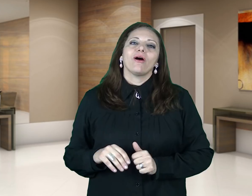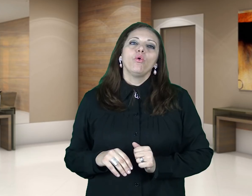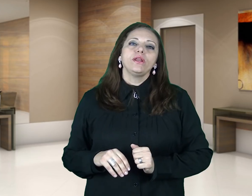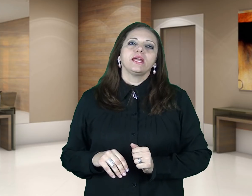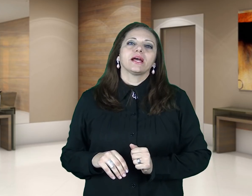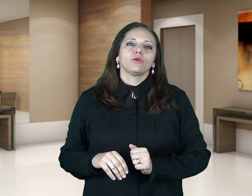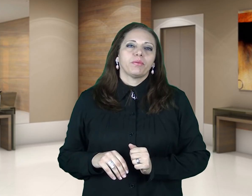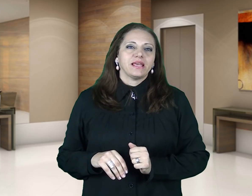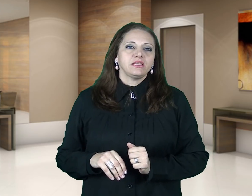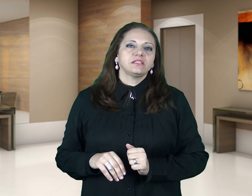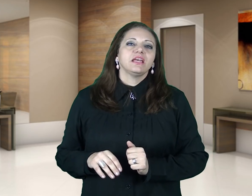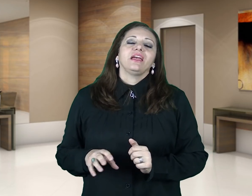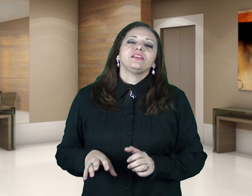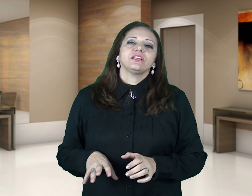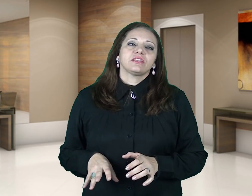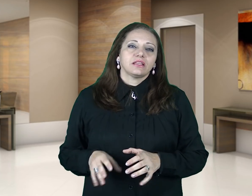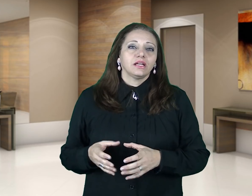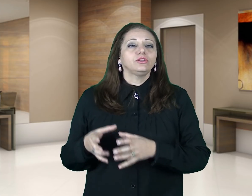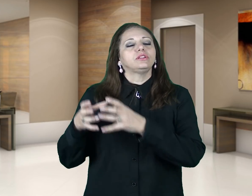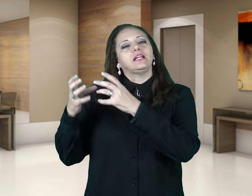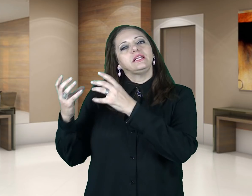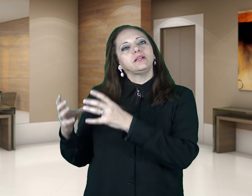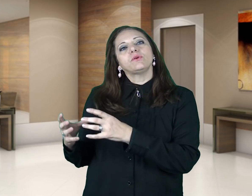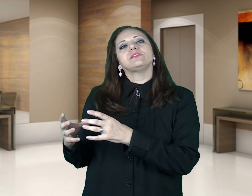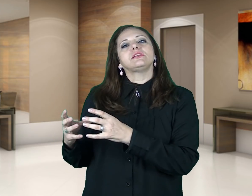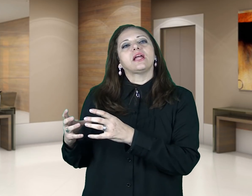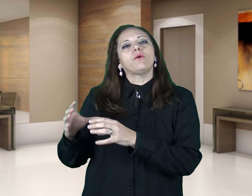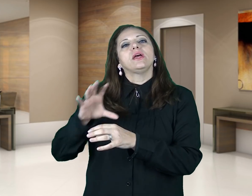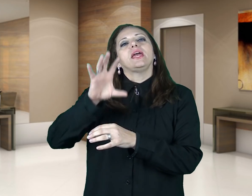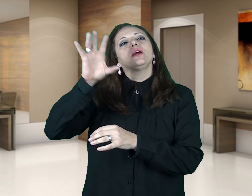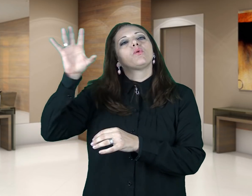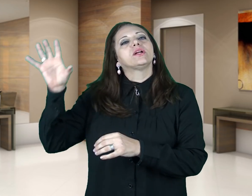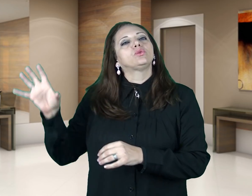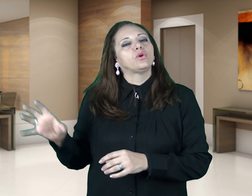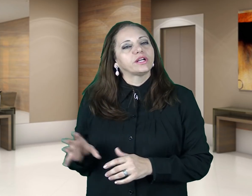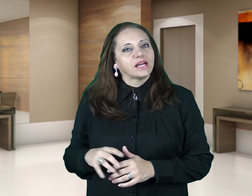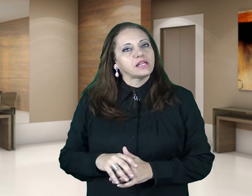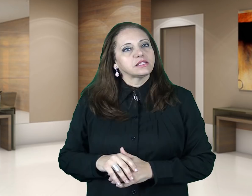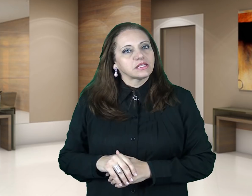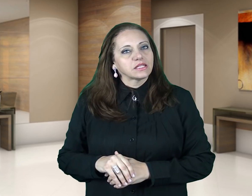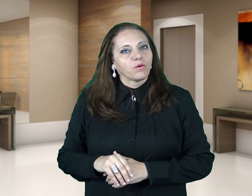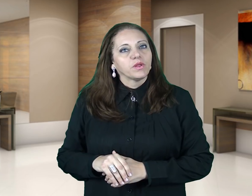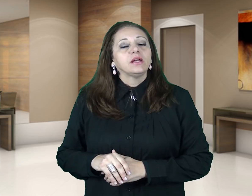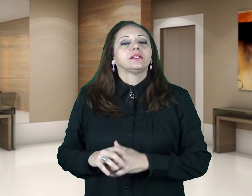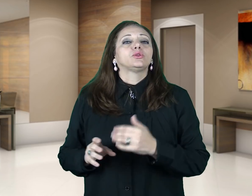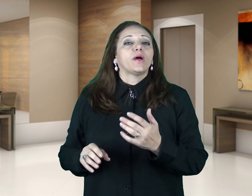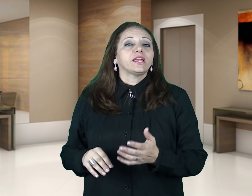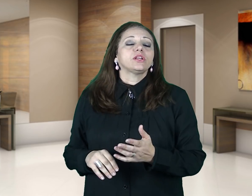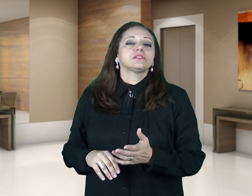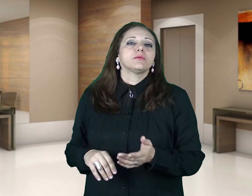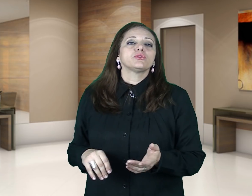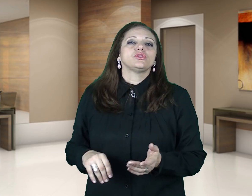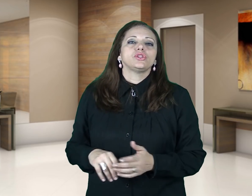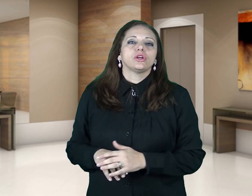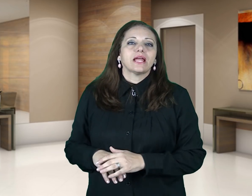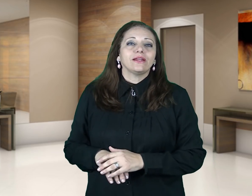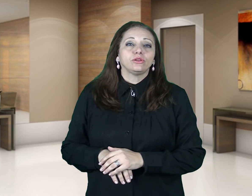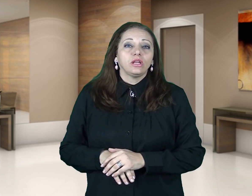ela é única no país em se tratando de língua de sinal enquanto organização. Tanto é que nós temos o